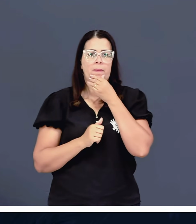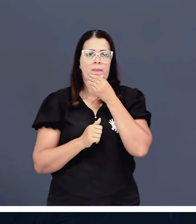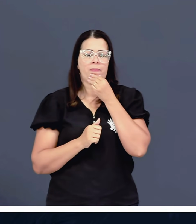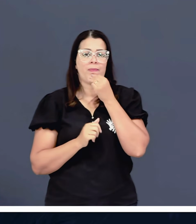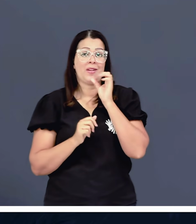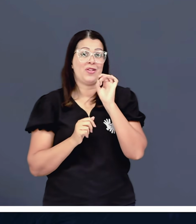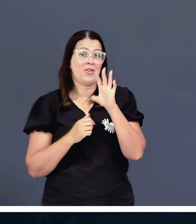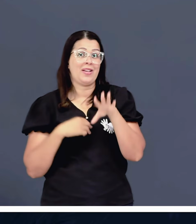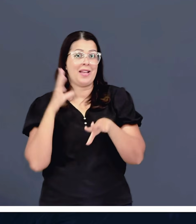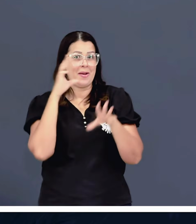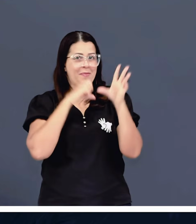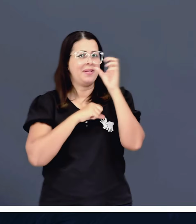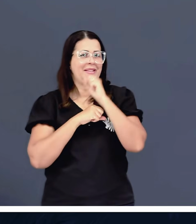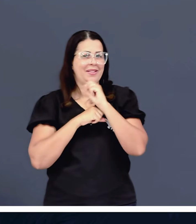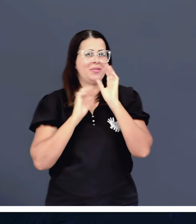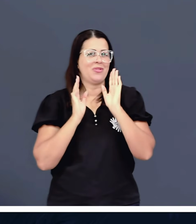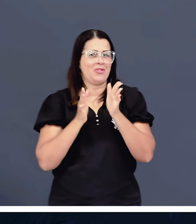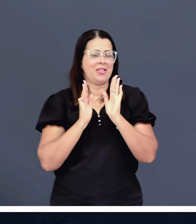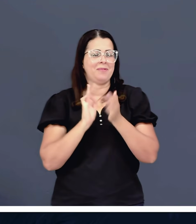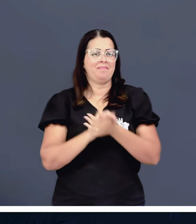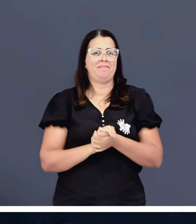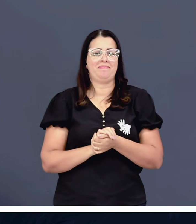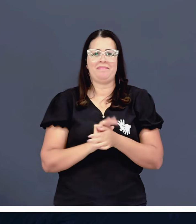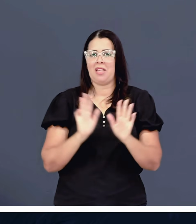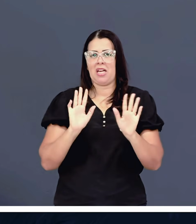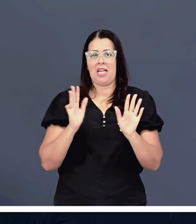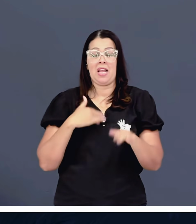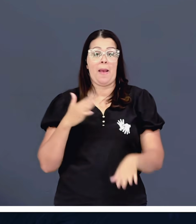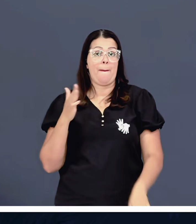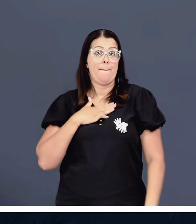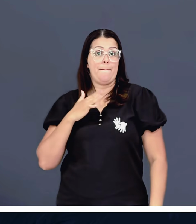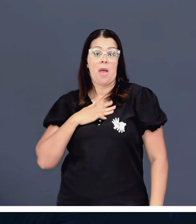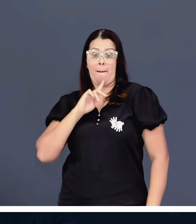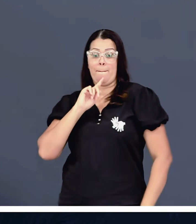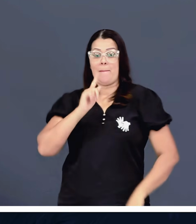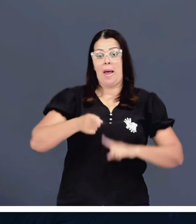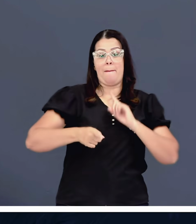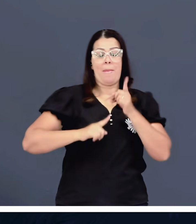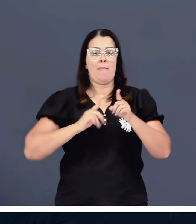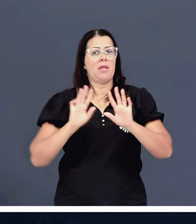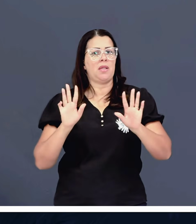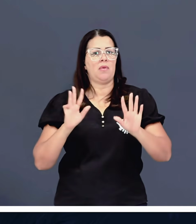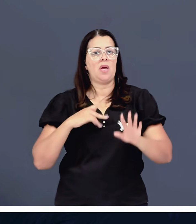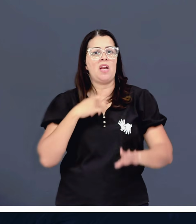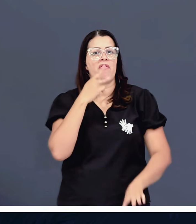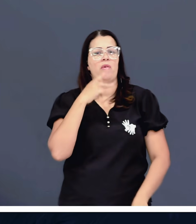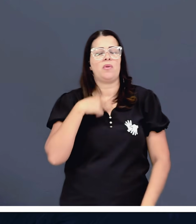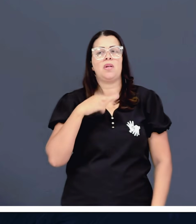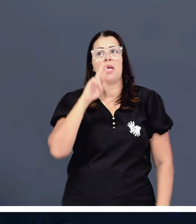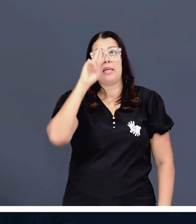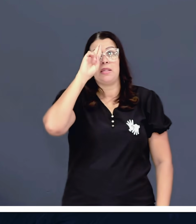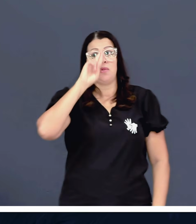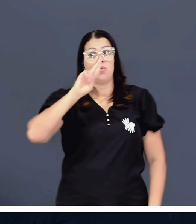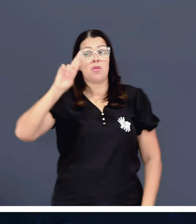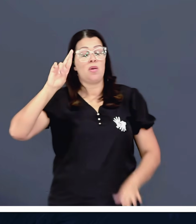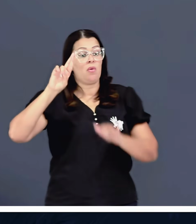Só que ele tinha aprendido a lição, né? Chega de dizer segundo a minha palavra. Ele diz, porque assim diz o Senhor.